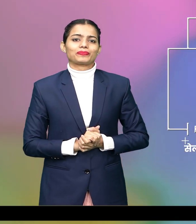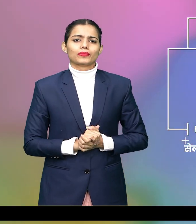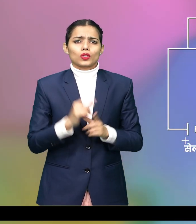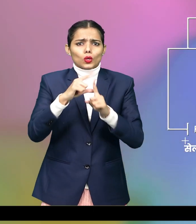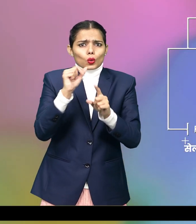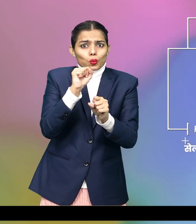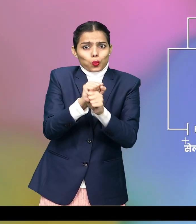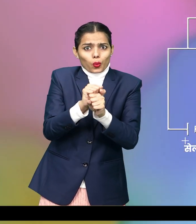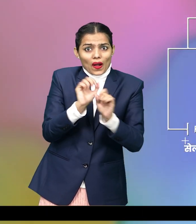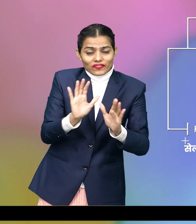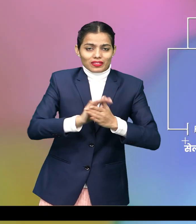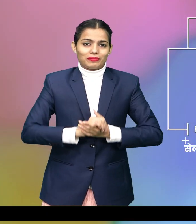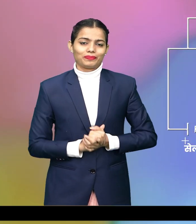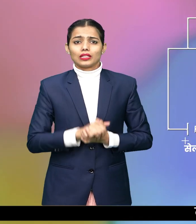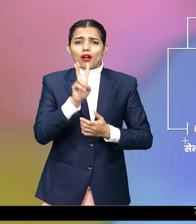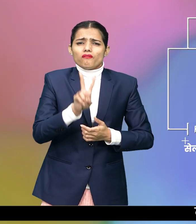कार्य,